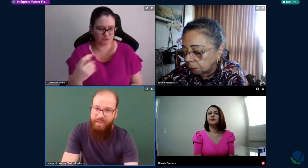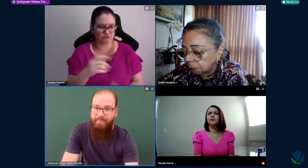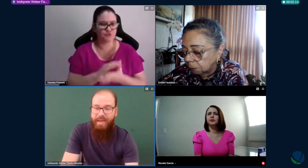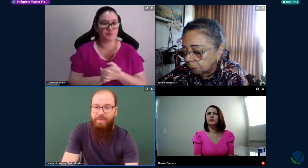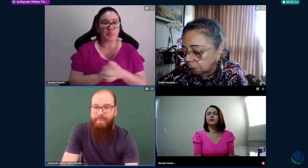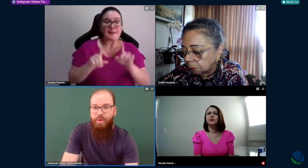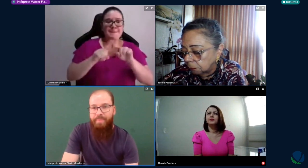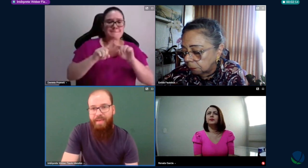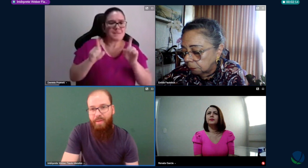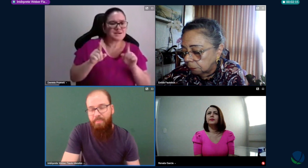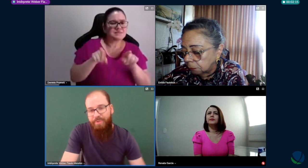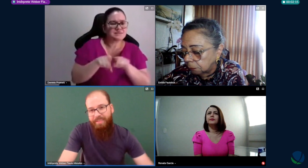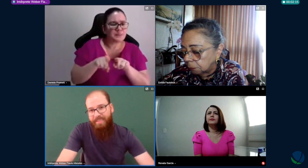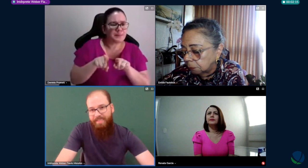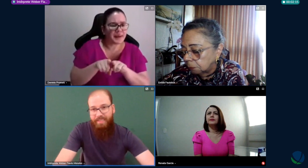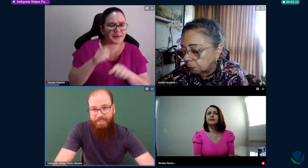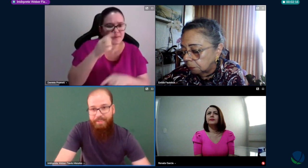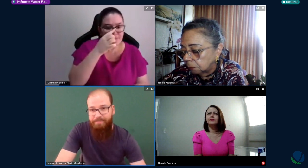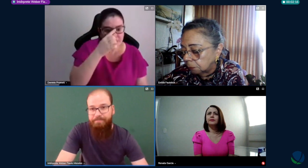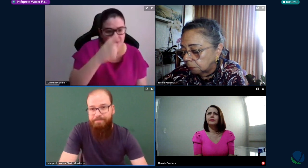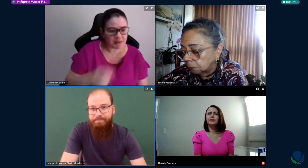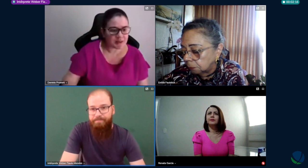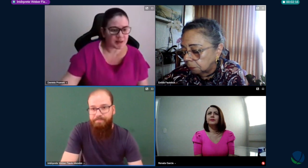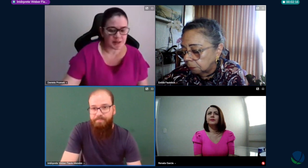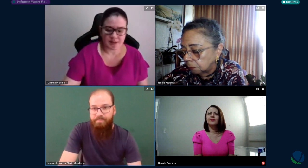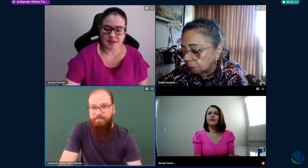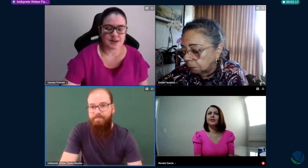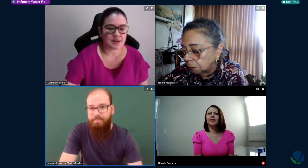Então, seu trabalho, na minha opinião, é muito interessante.